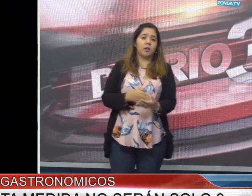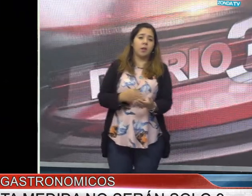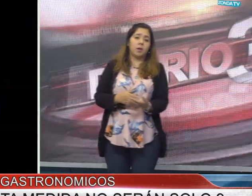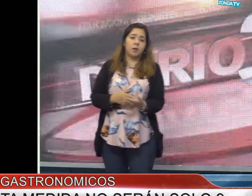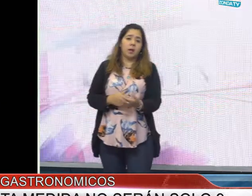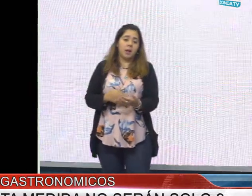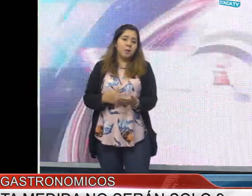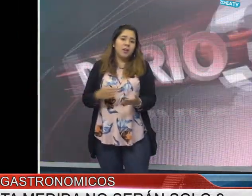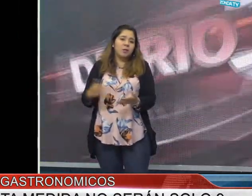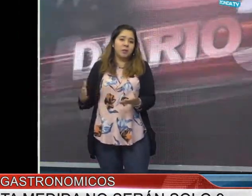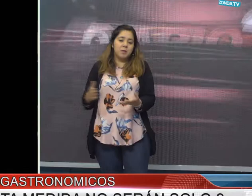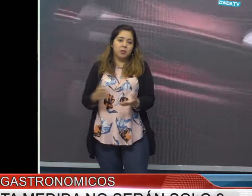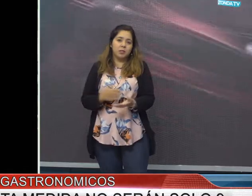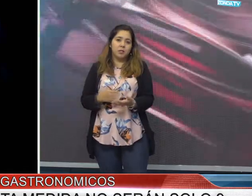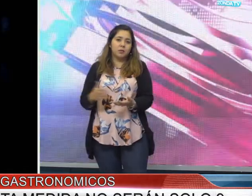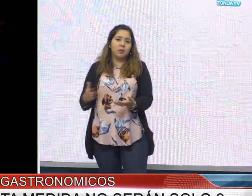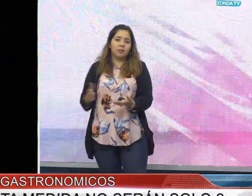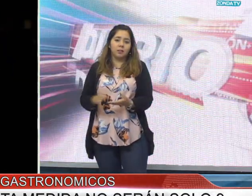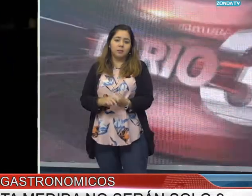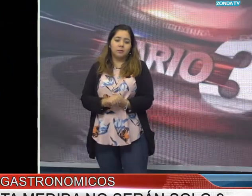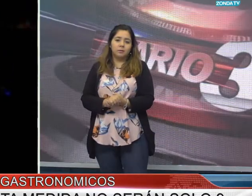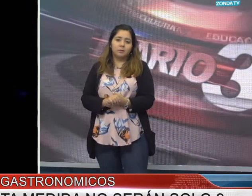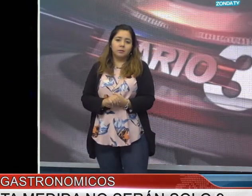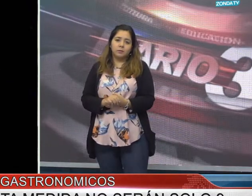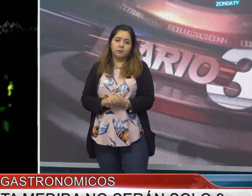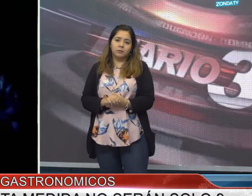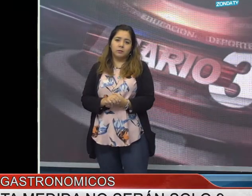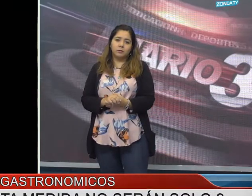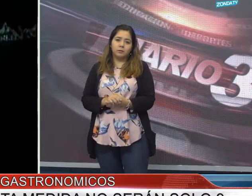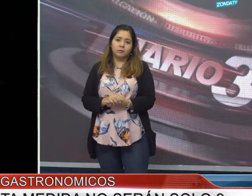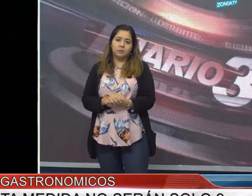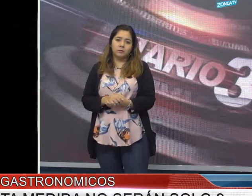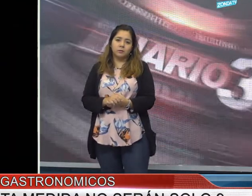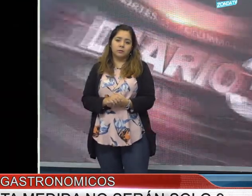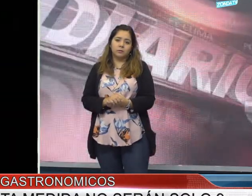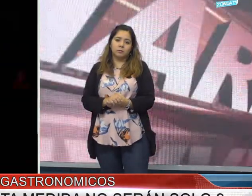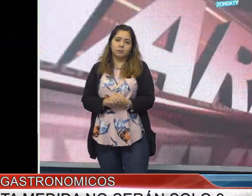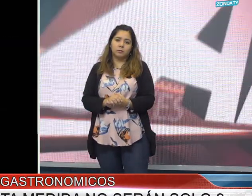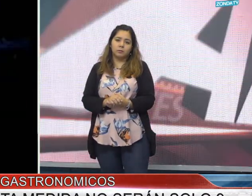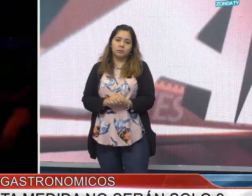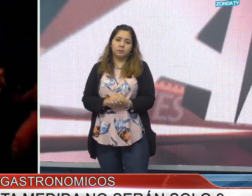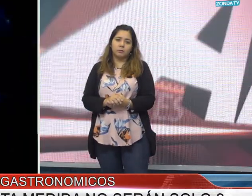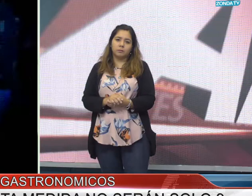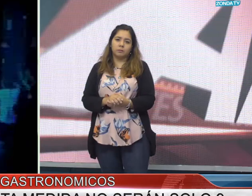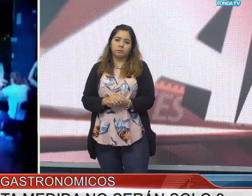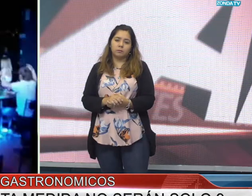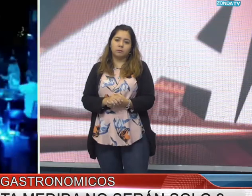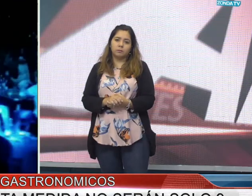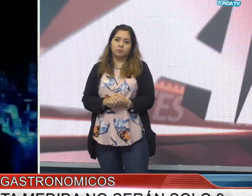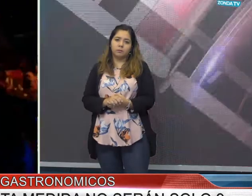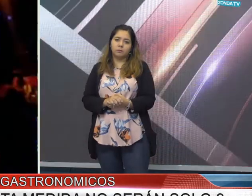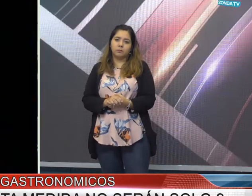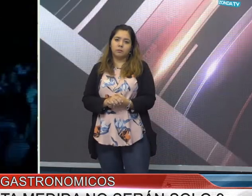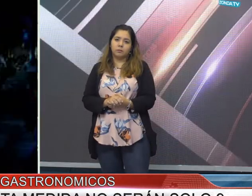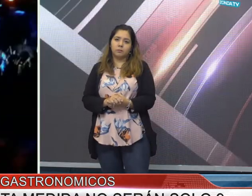aunque la época de confinamiento se esté llevando adelante. Claro, ese es el problema. La situación, uno dice,